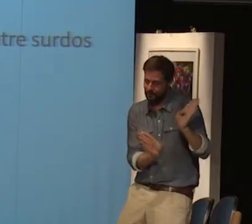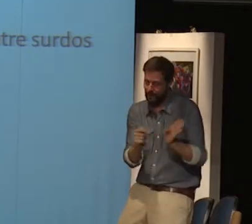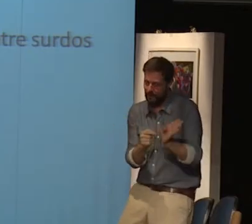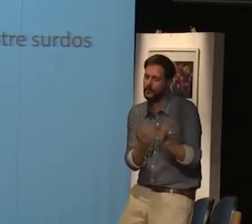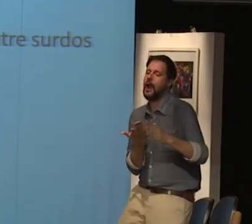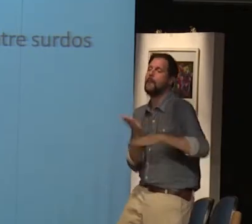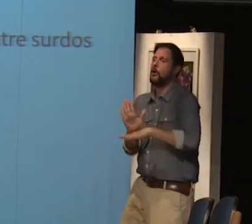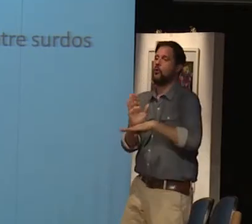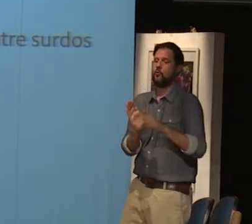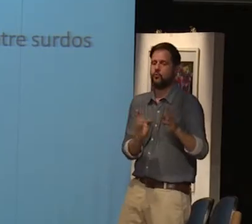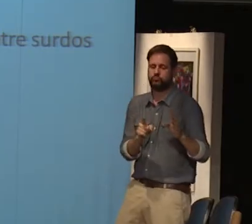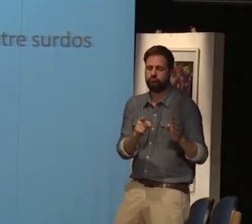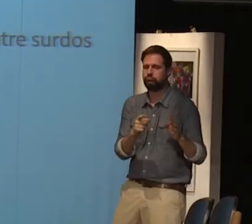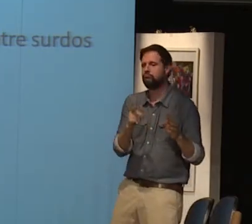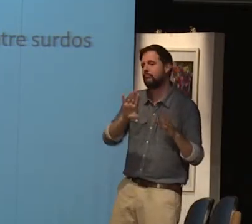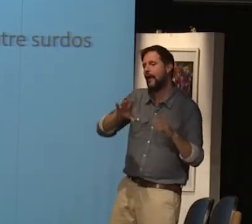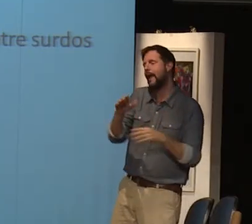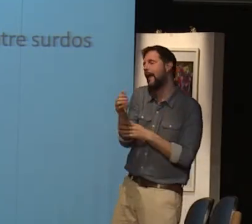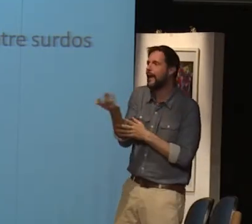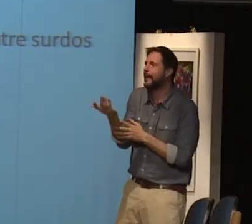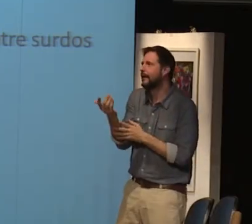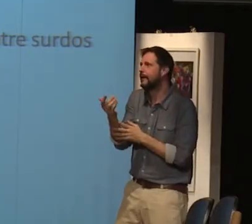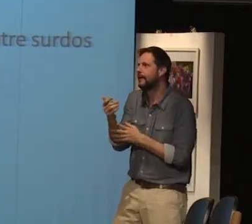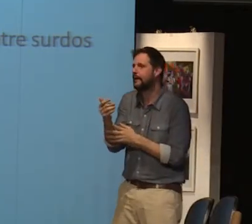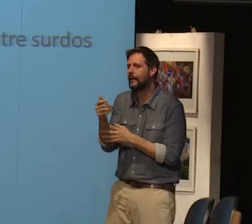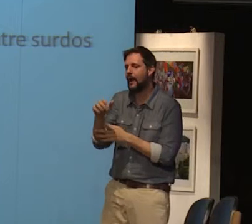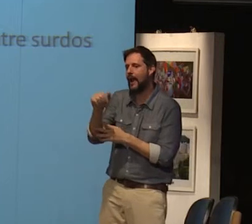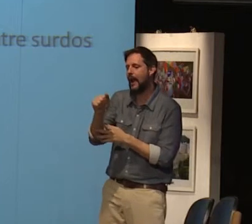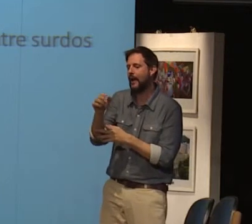não precisa dessa acessibilidade, desse apoio. O intérprete...